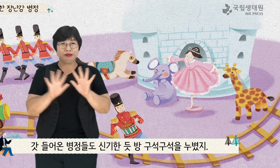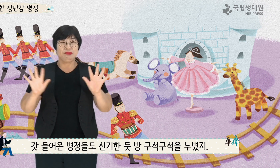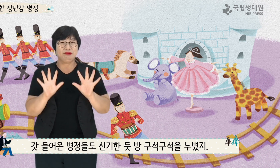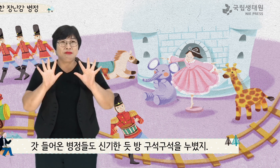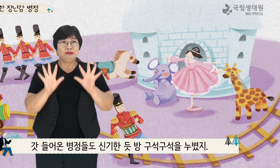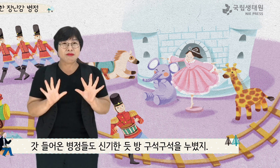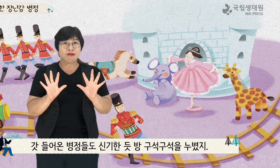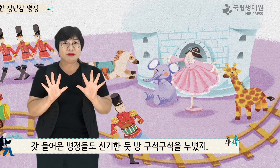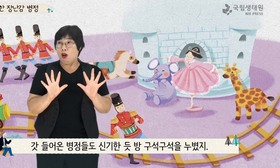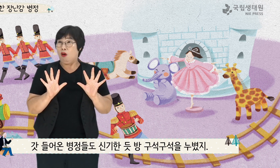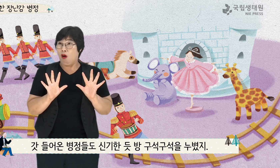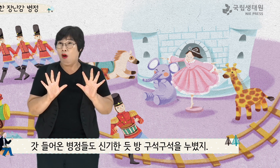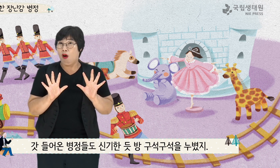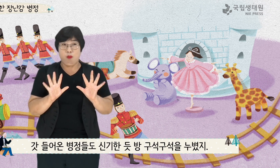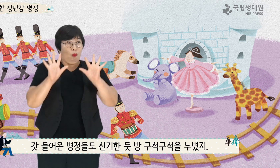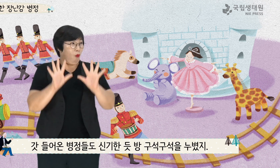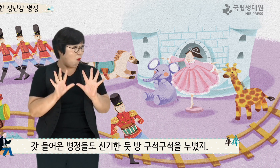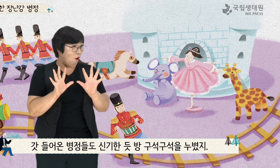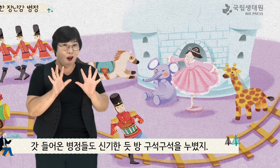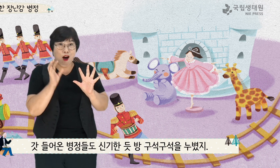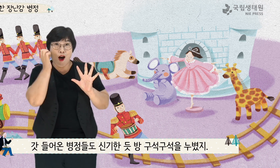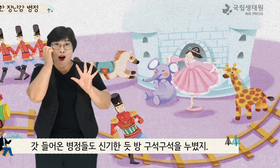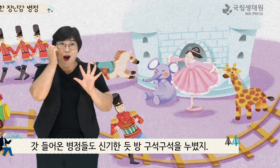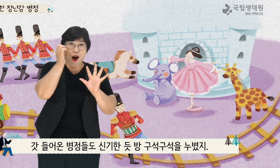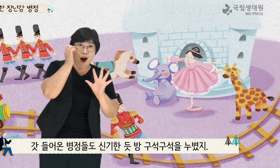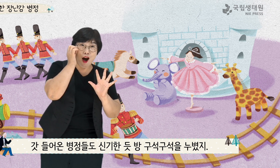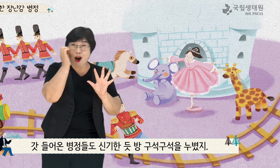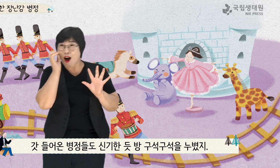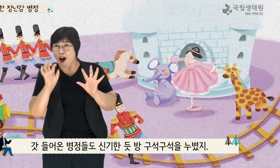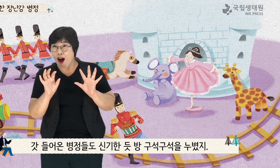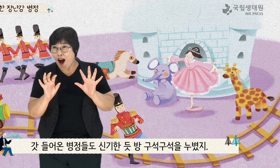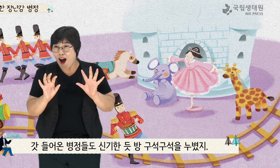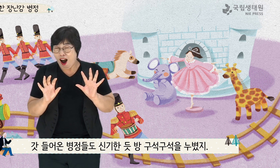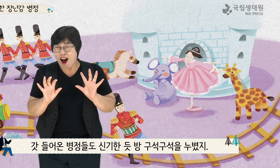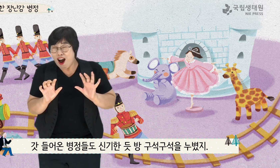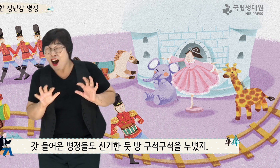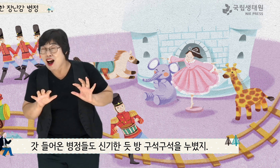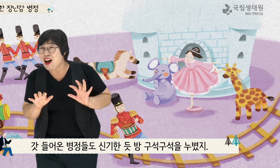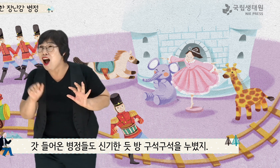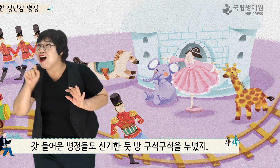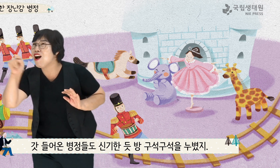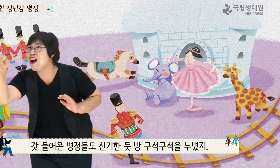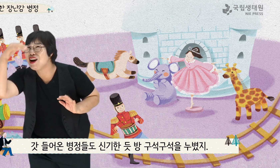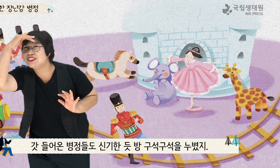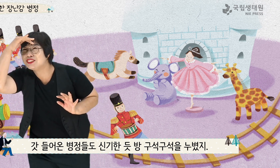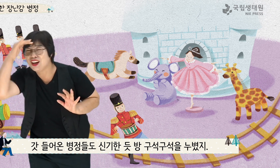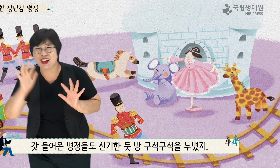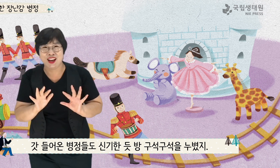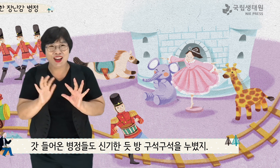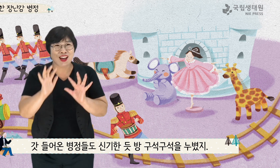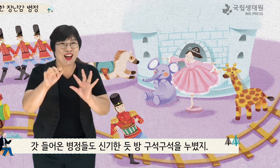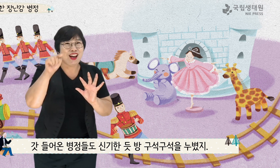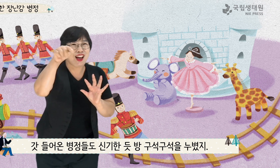갓으로 온 병정들도 신기한 듯 방 구석구석을 누볐지.